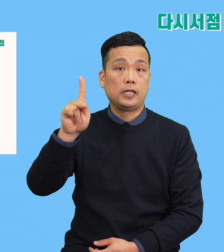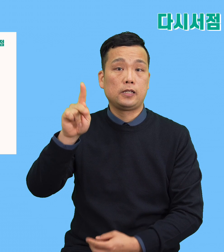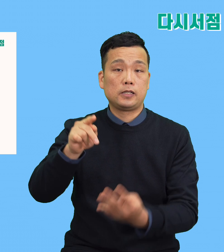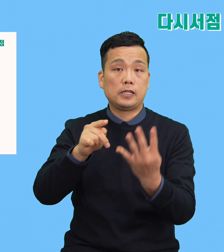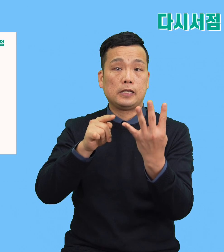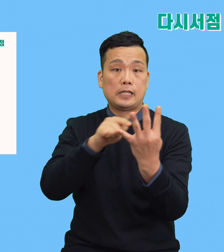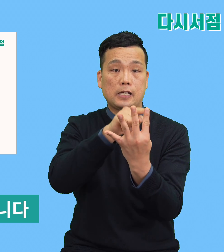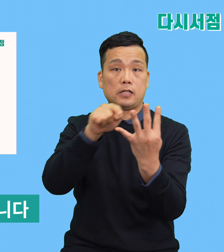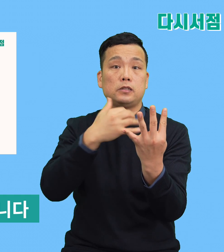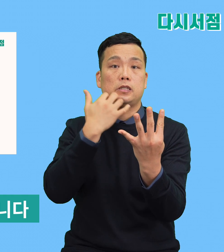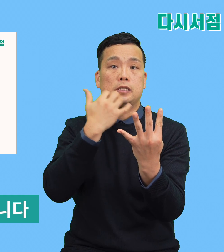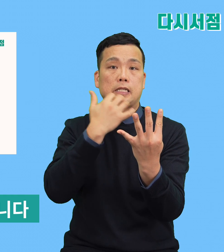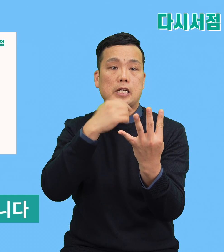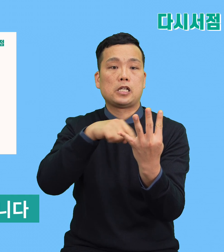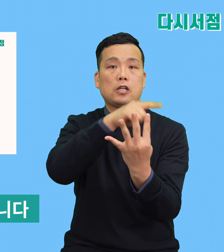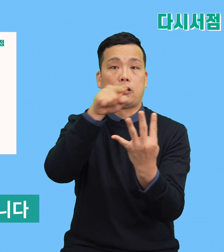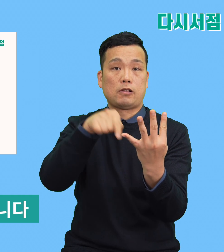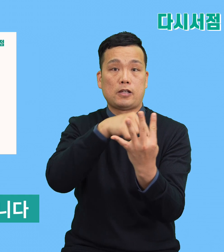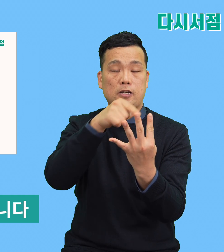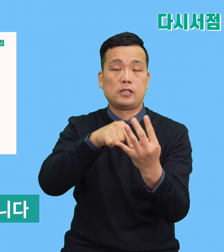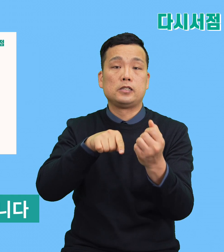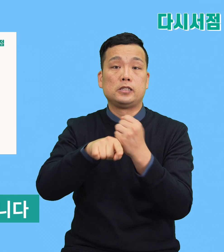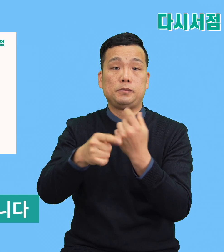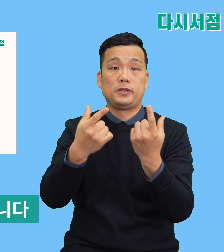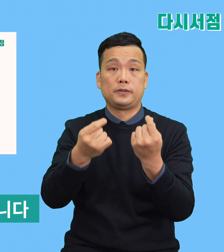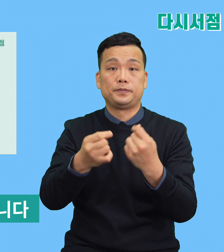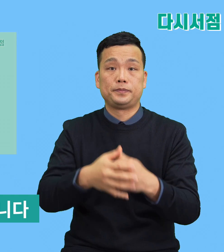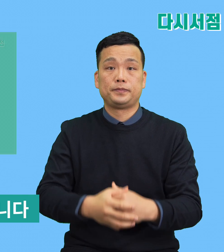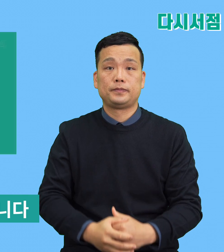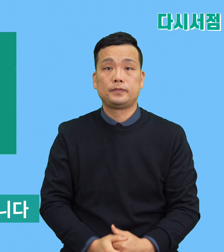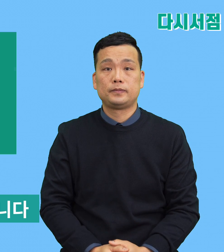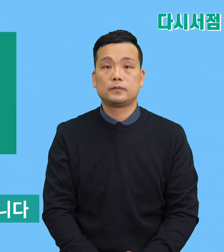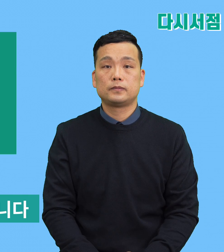K. 이렇게 4가지를 의미합니다.